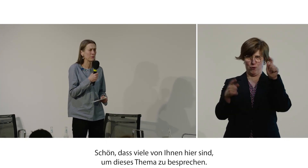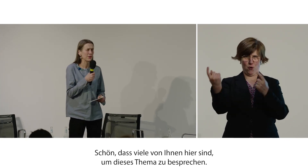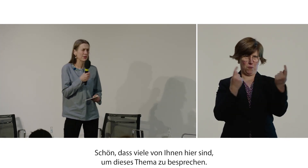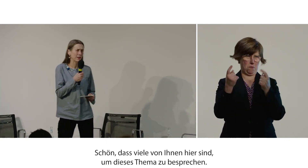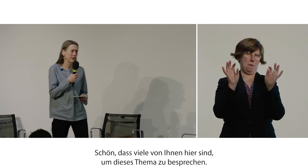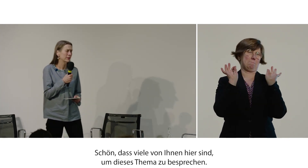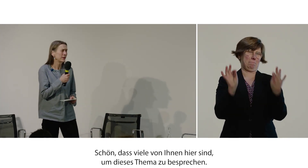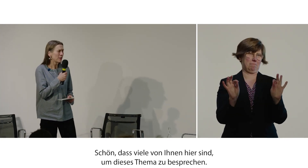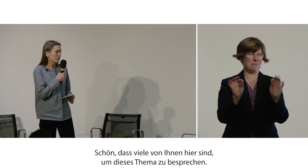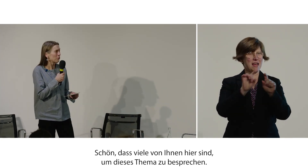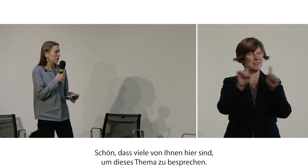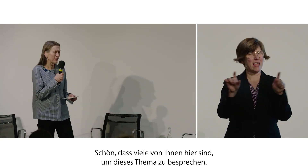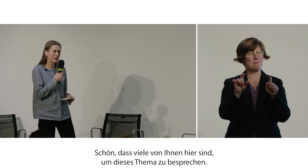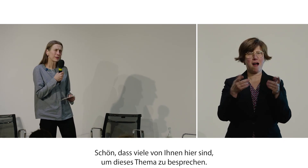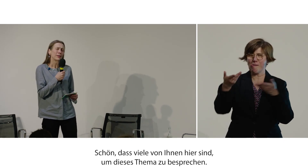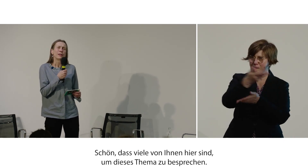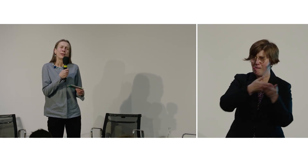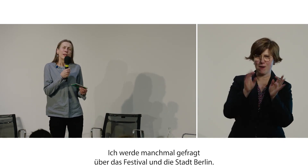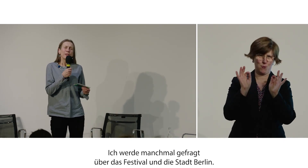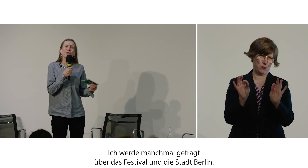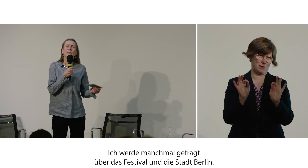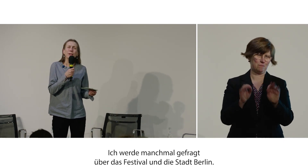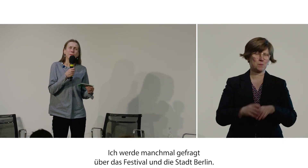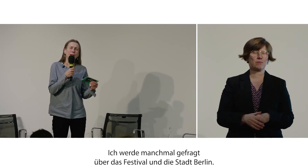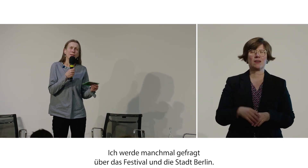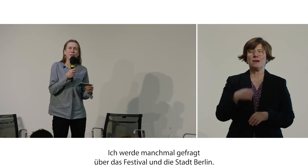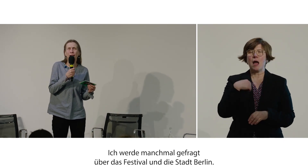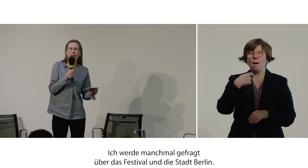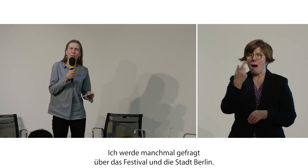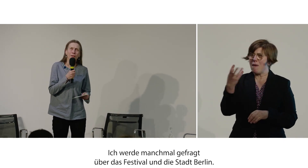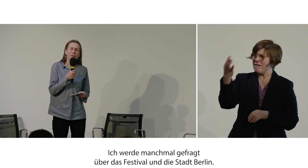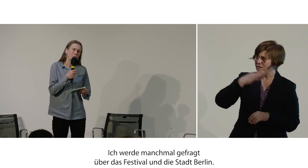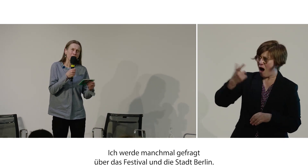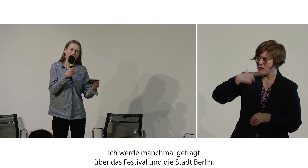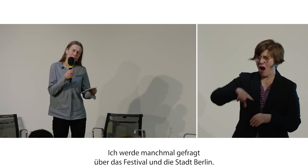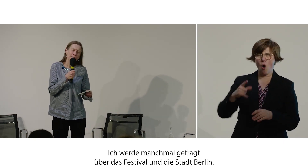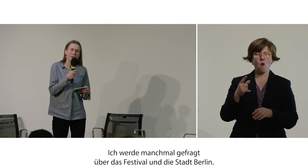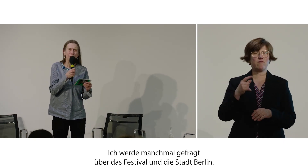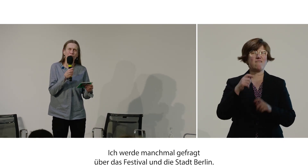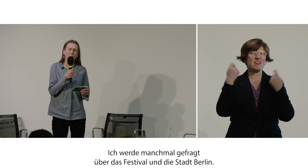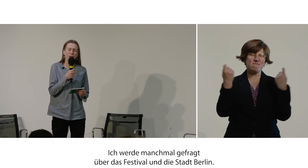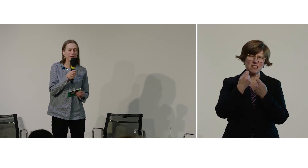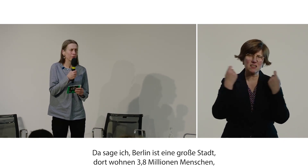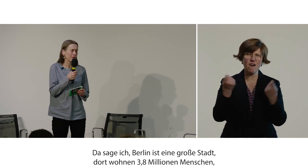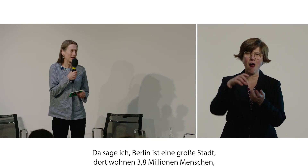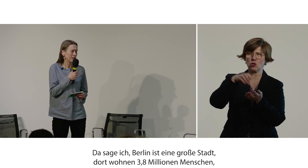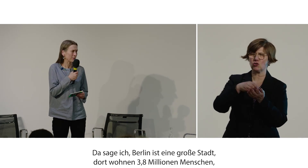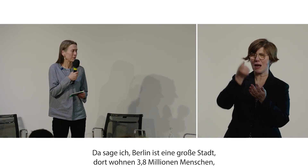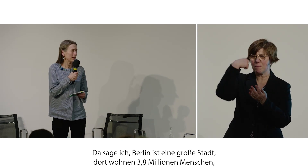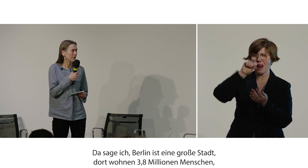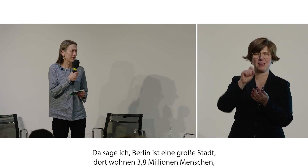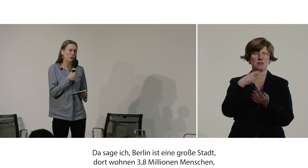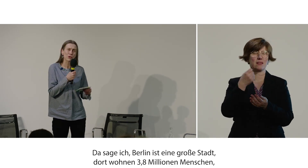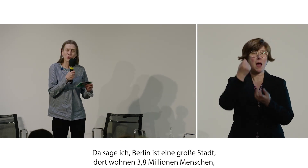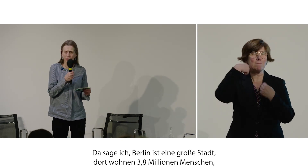Abend, um dieses Thema zu besprechen. Ich werde manchmal gefragt über das Festival und die Stadt Berlin und dann sage ich